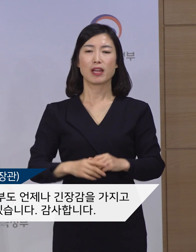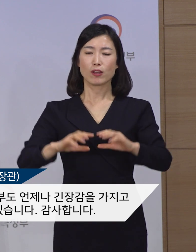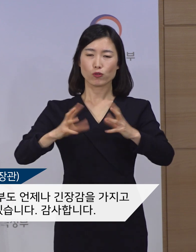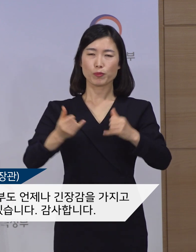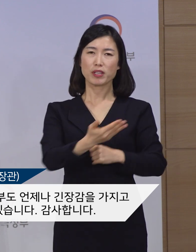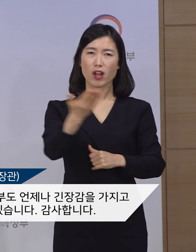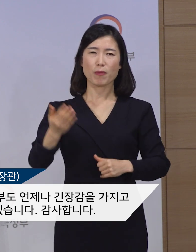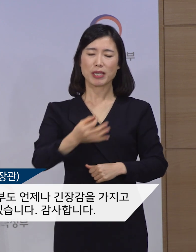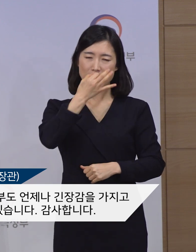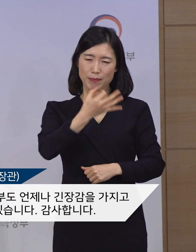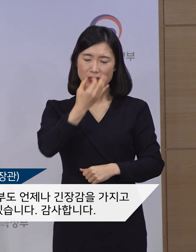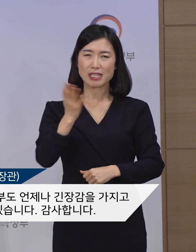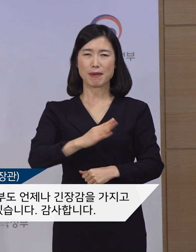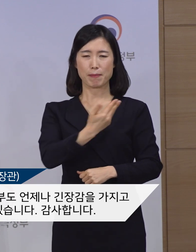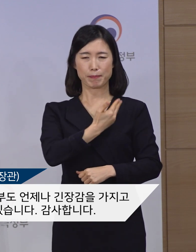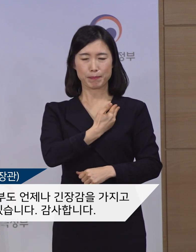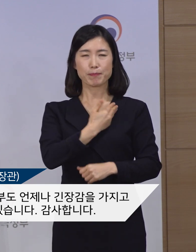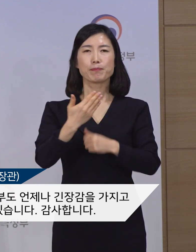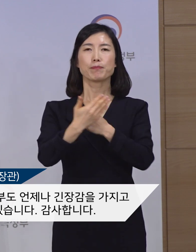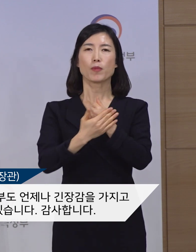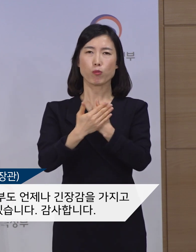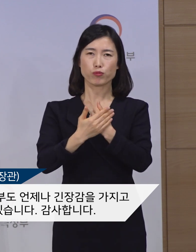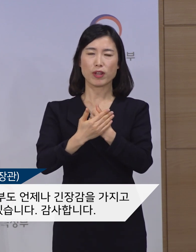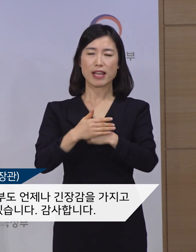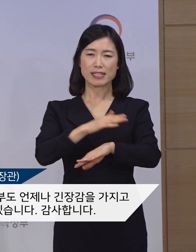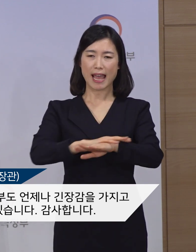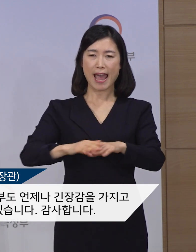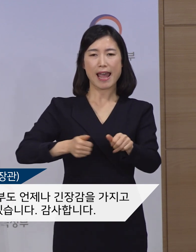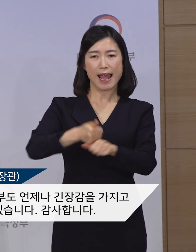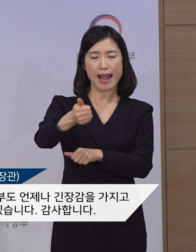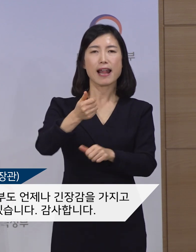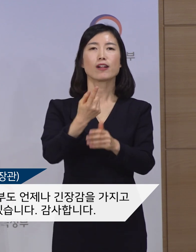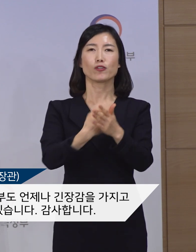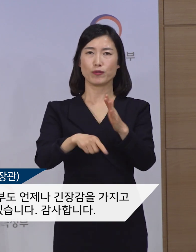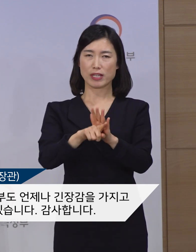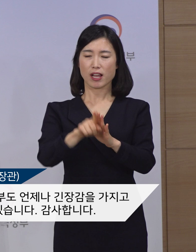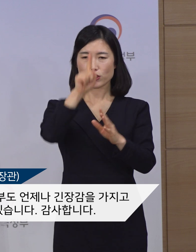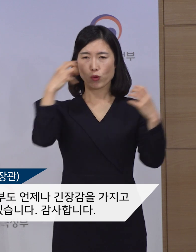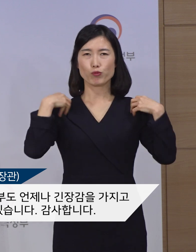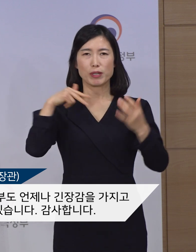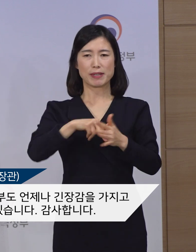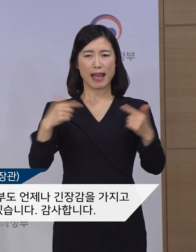노력이 결실을 맺도록 정부도 언제나